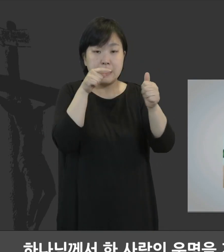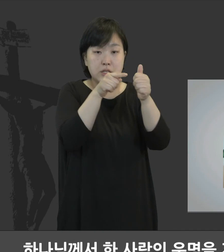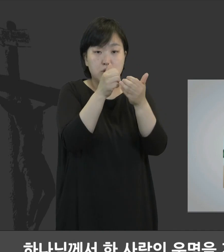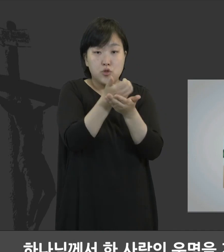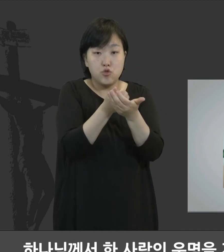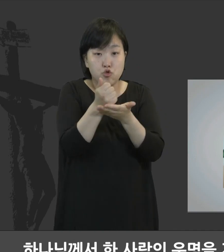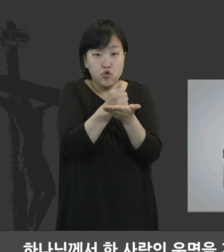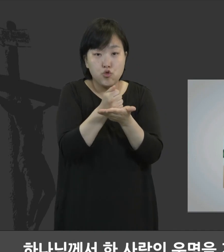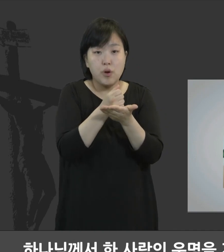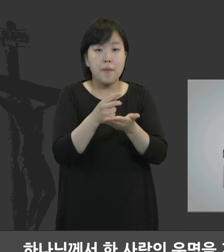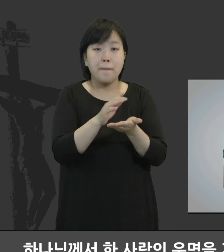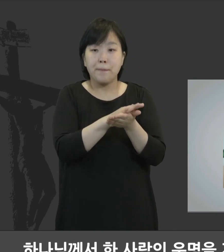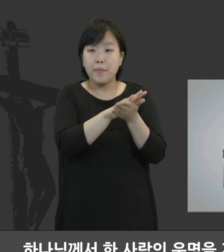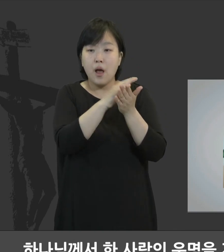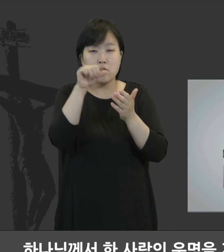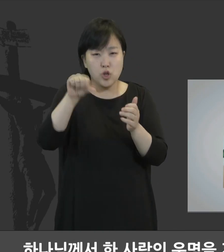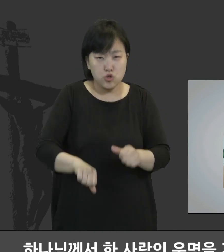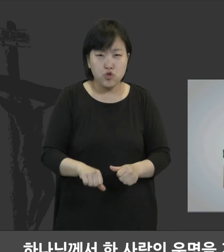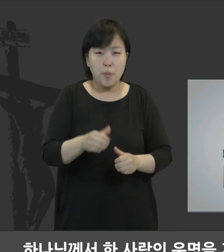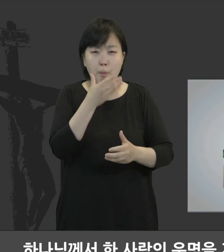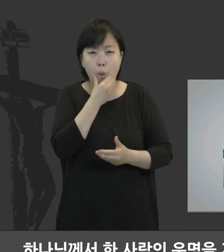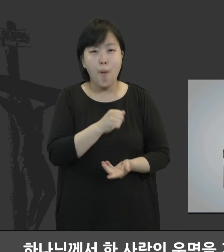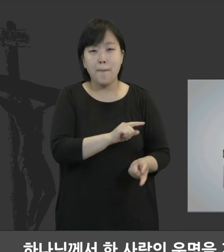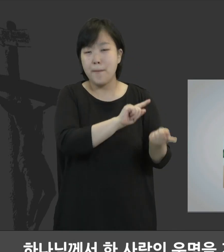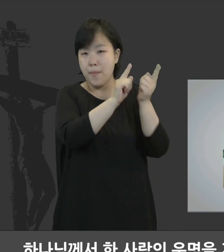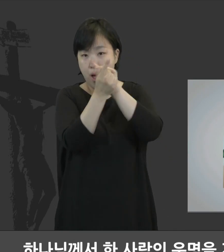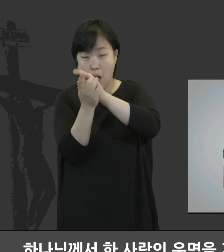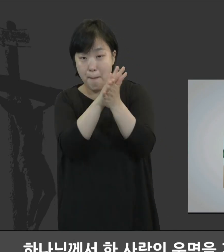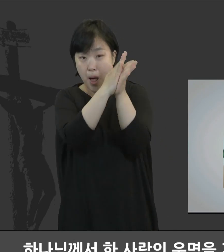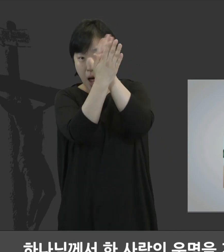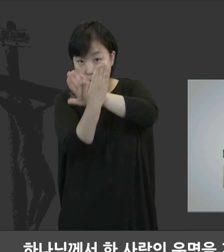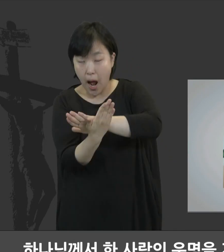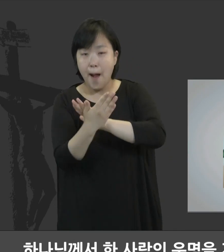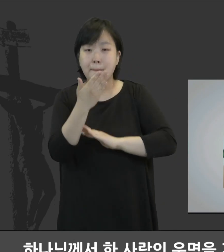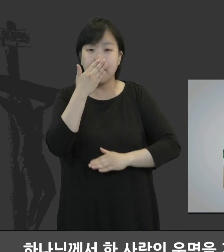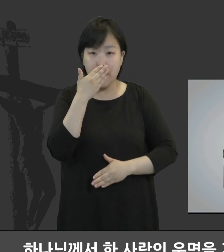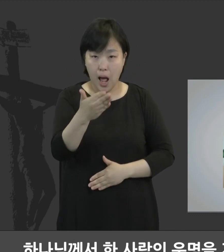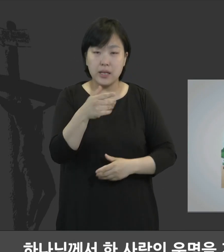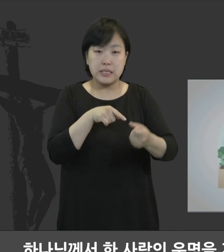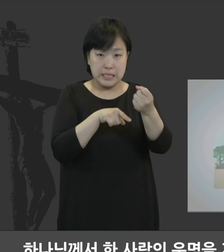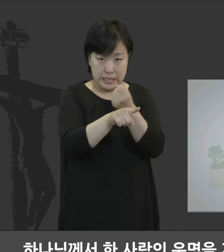운명을 저주에서 복으로 바꾸실 수 있는 분이심을 보여주는 것이죠.